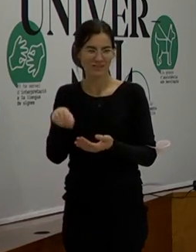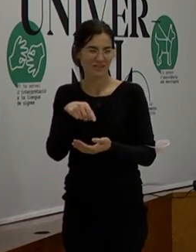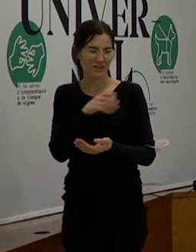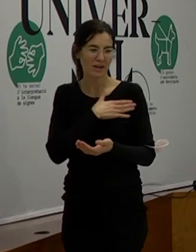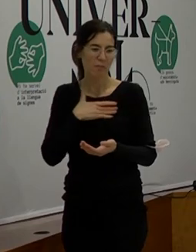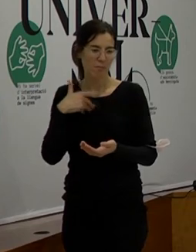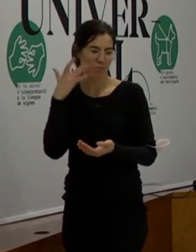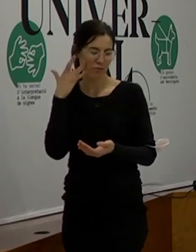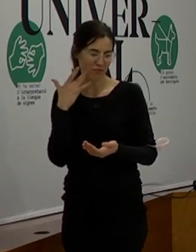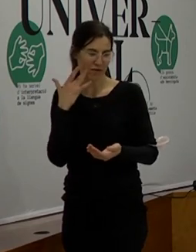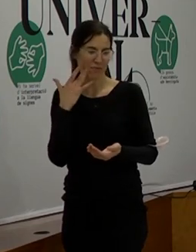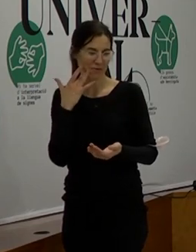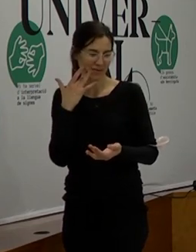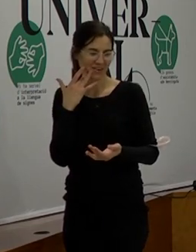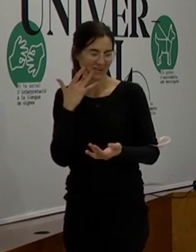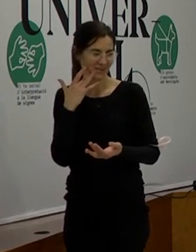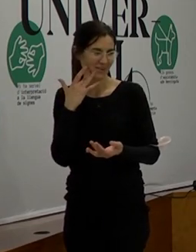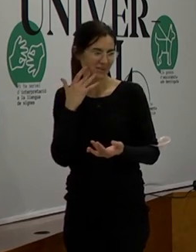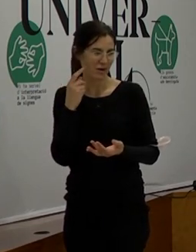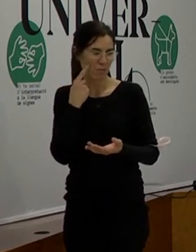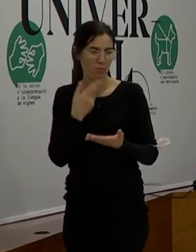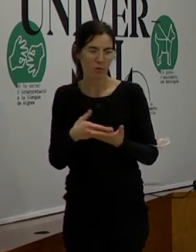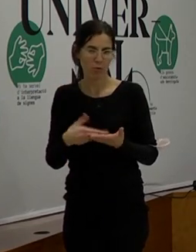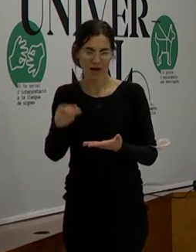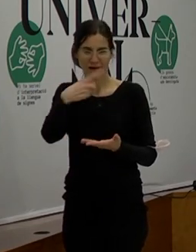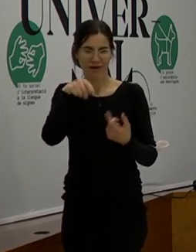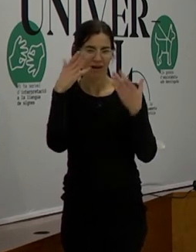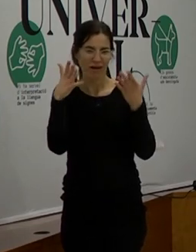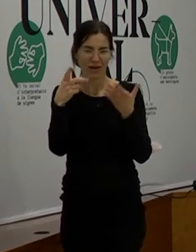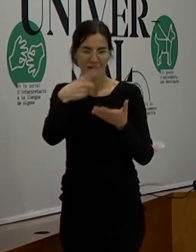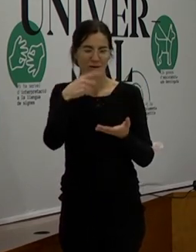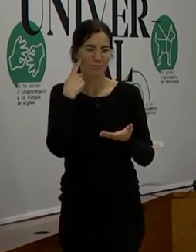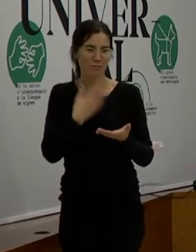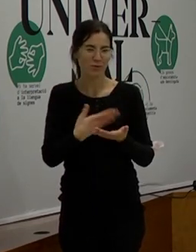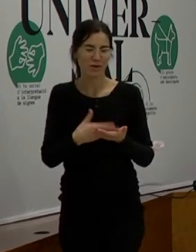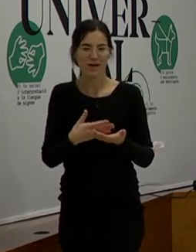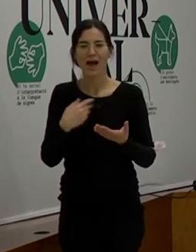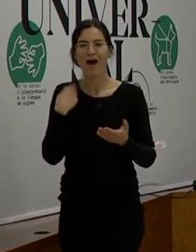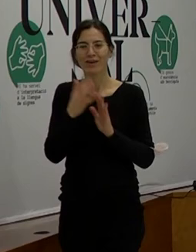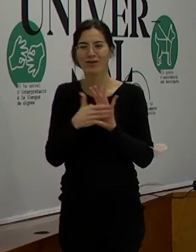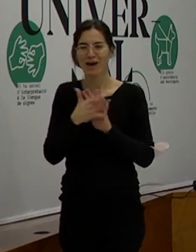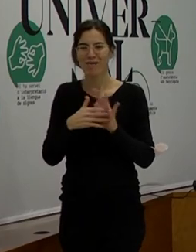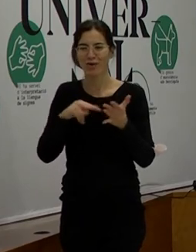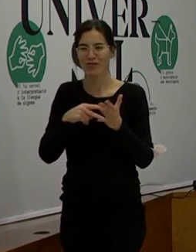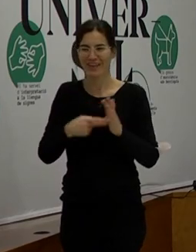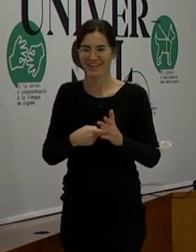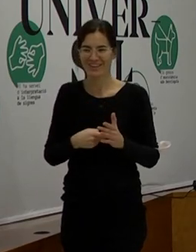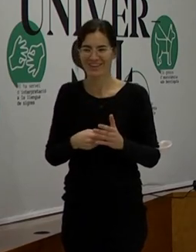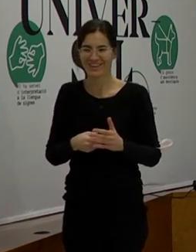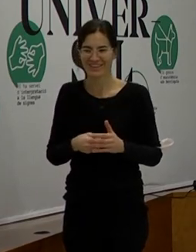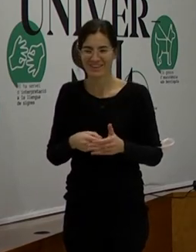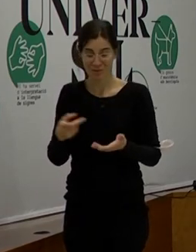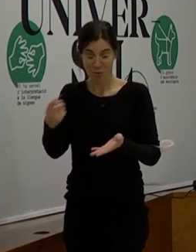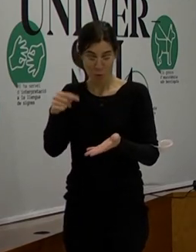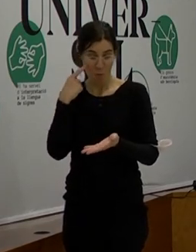favor, sisplau, de provar les coses? Estic parlant ara amb els tècnics, O sigui,